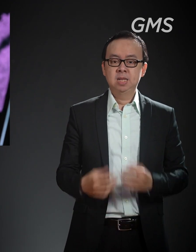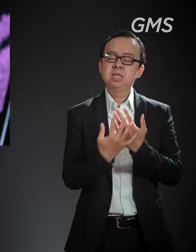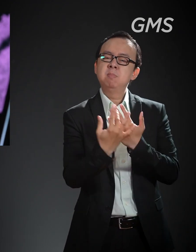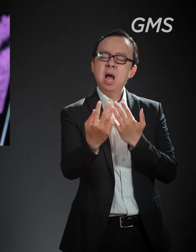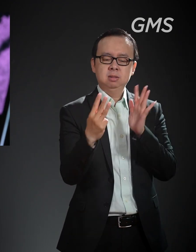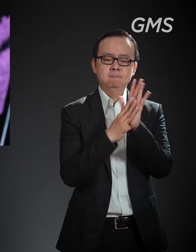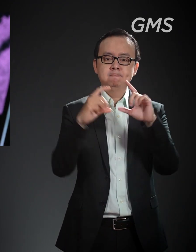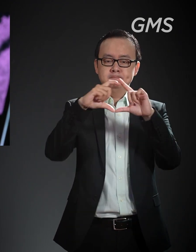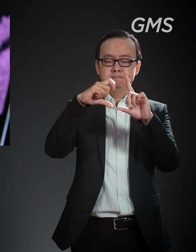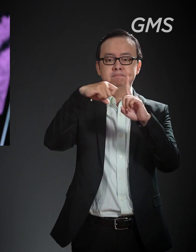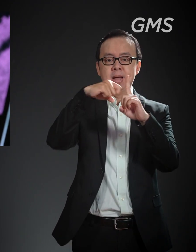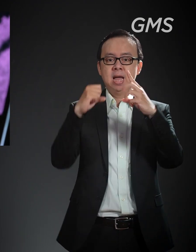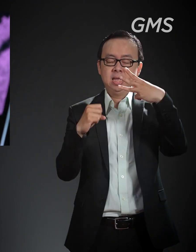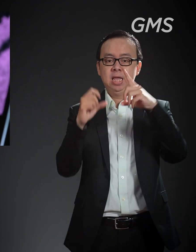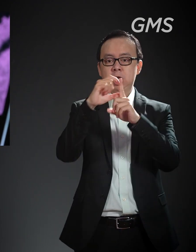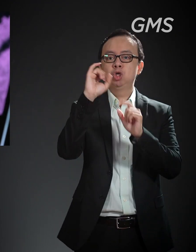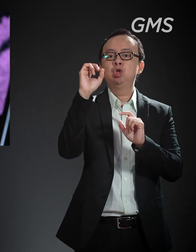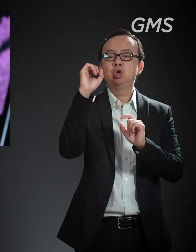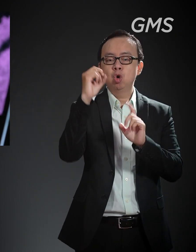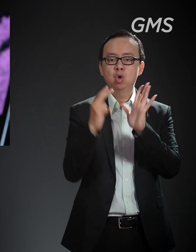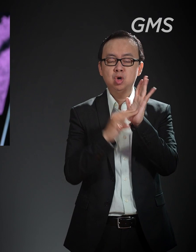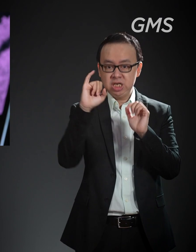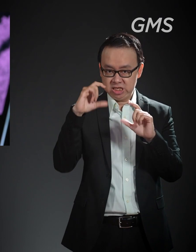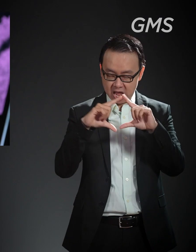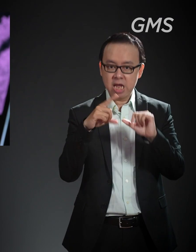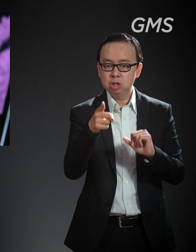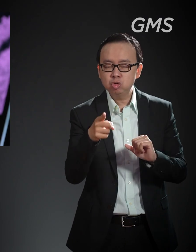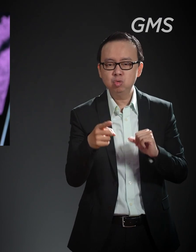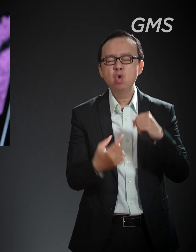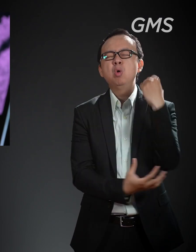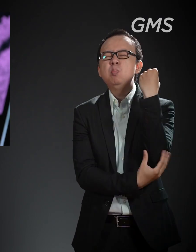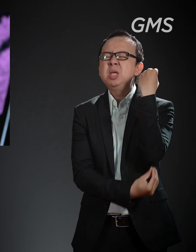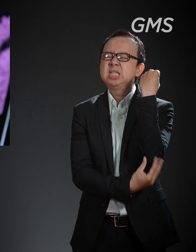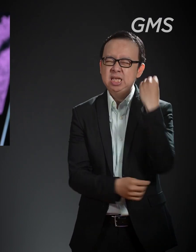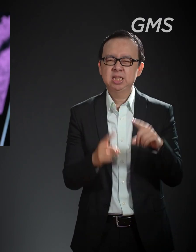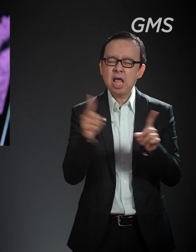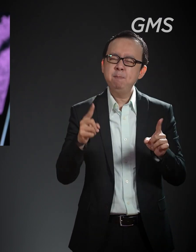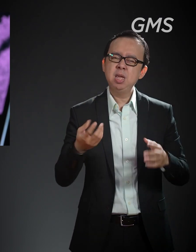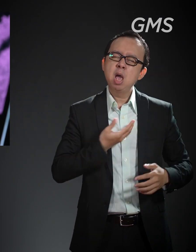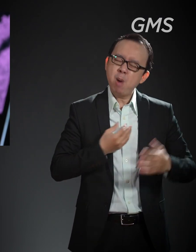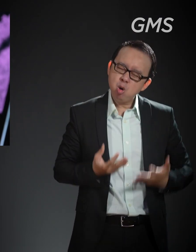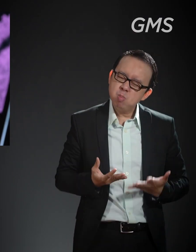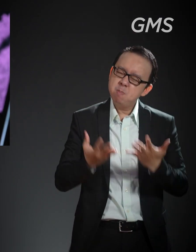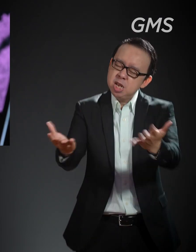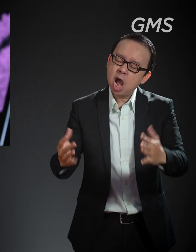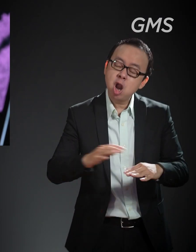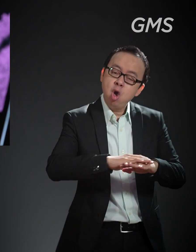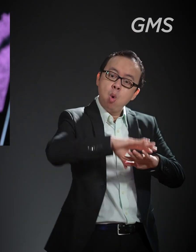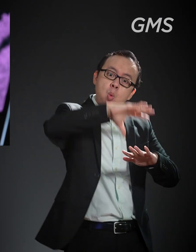punya banyak, mereka yang sedang struggling atau sedang bergumul dalam keuangan mereka justru memberikan bukti